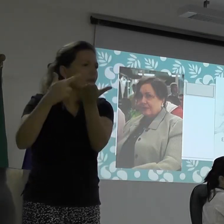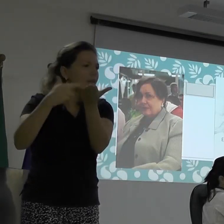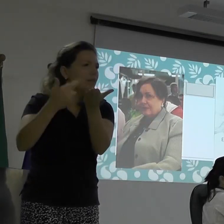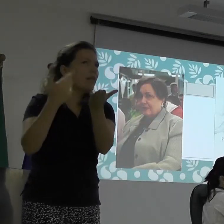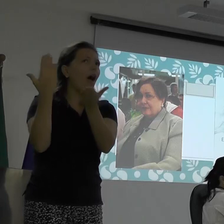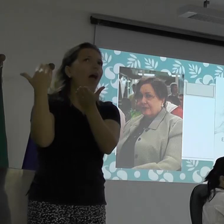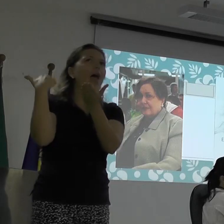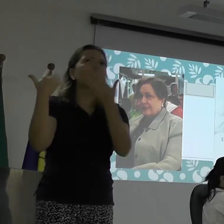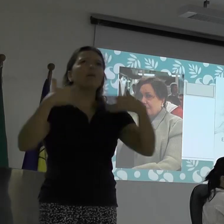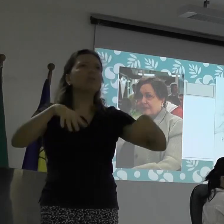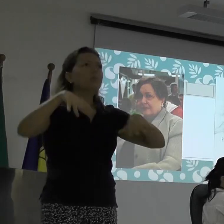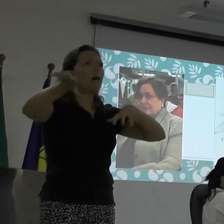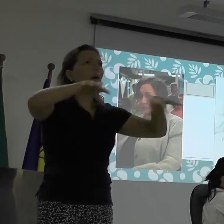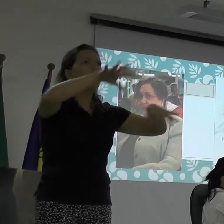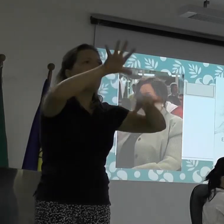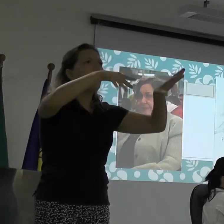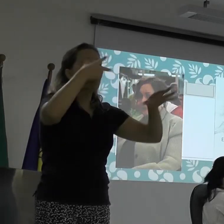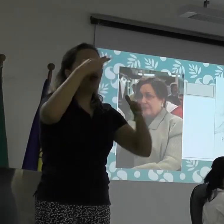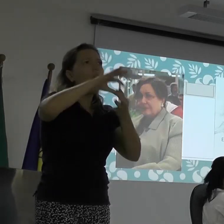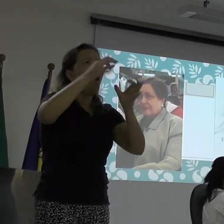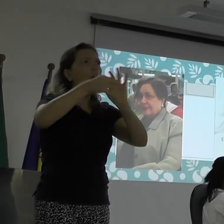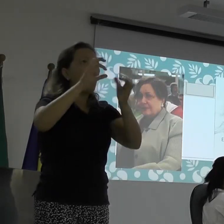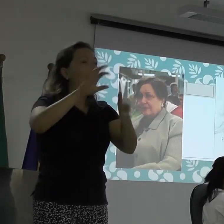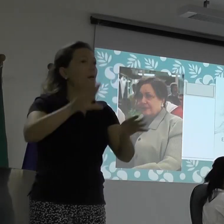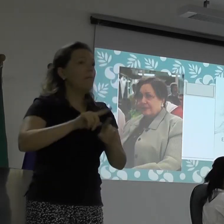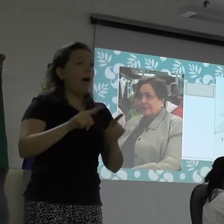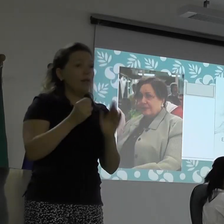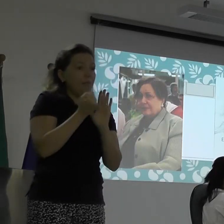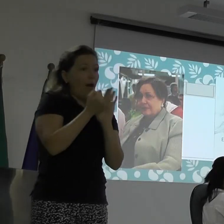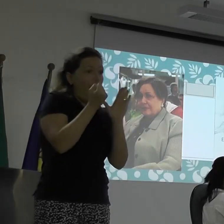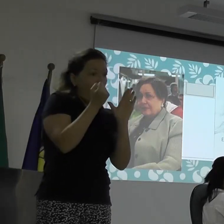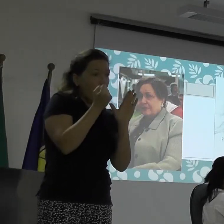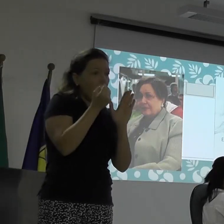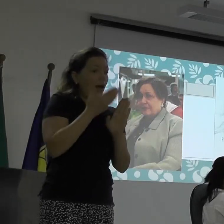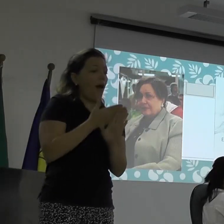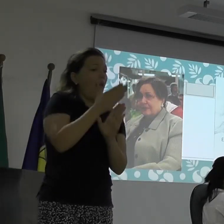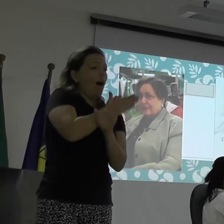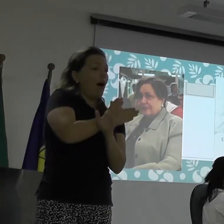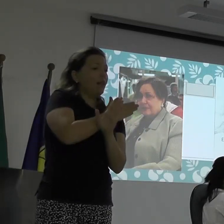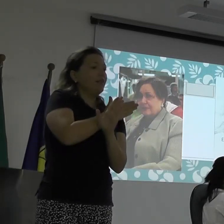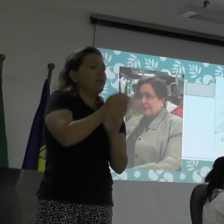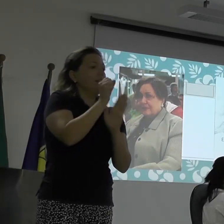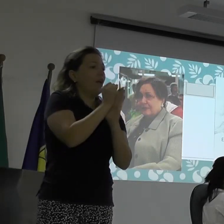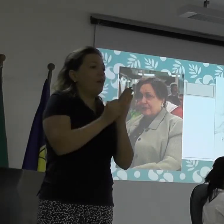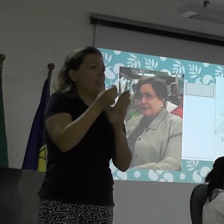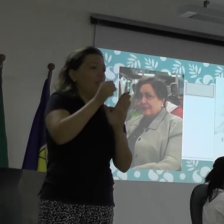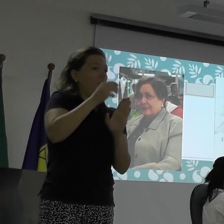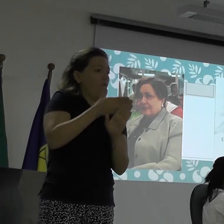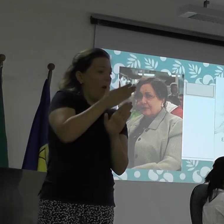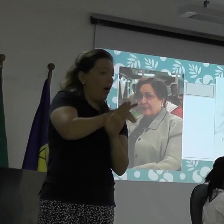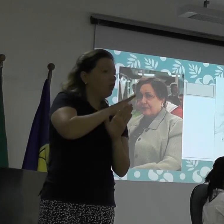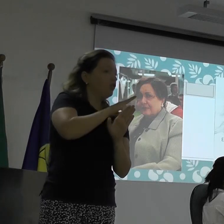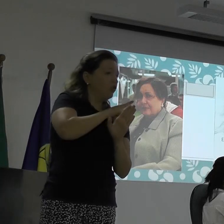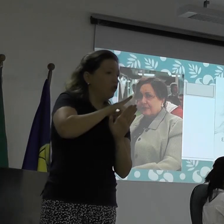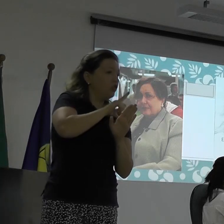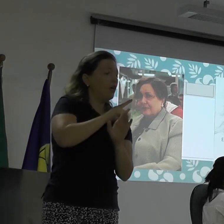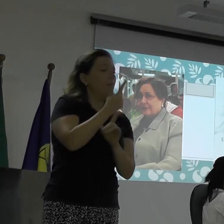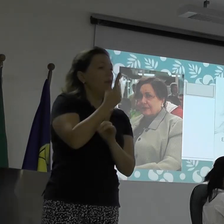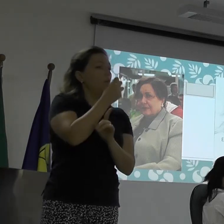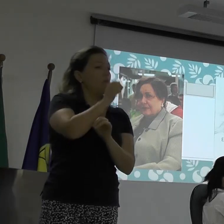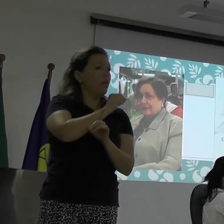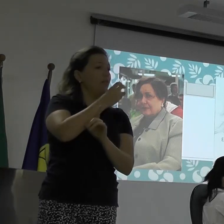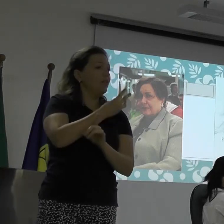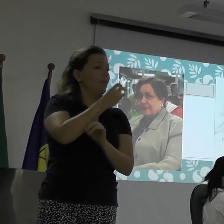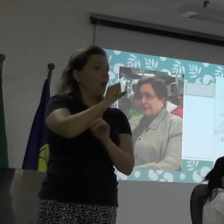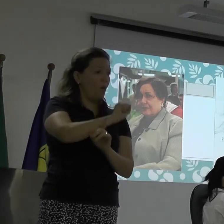As marcas antecedem a segunda metade do século XIX. E já em